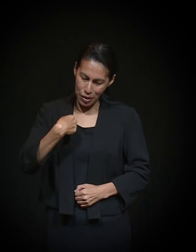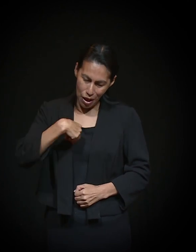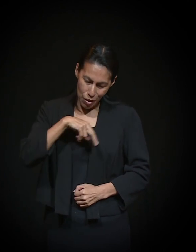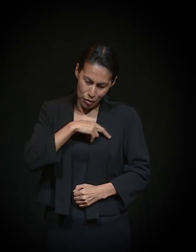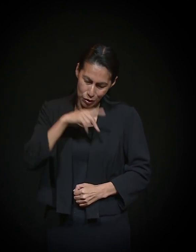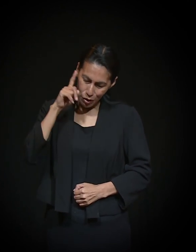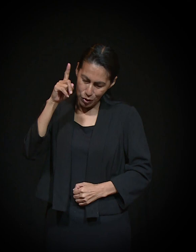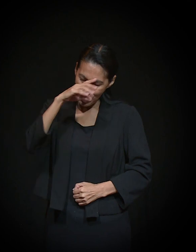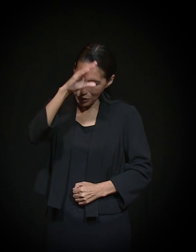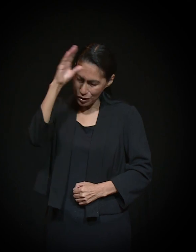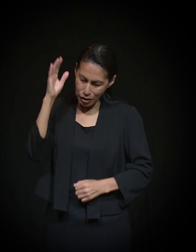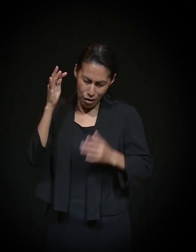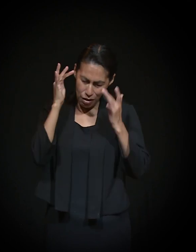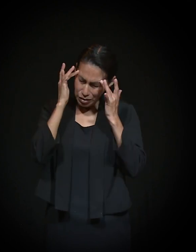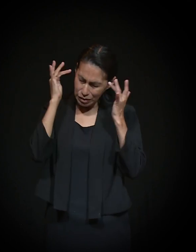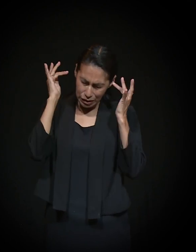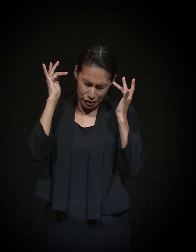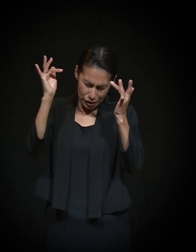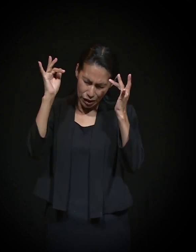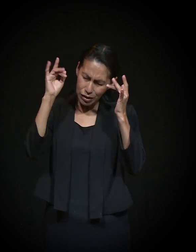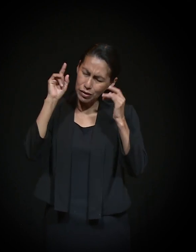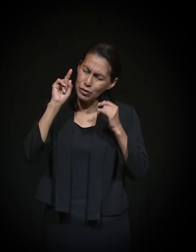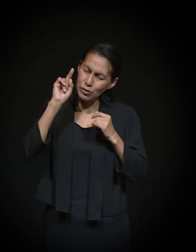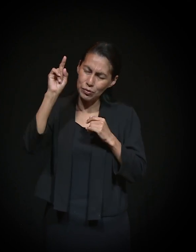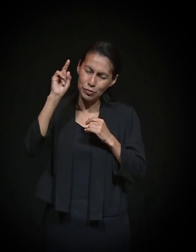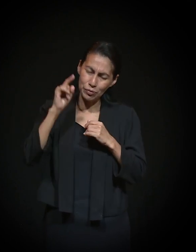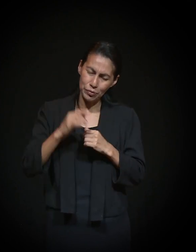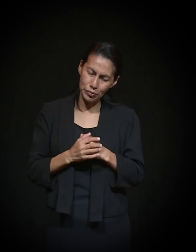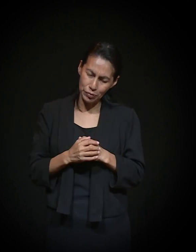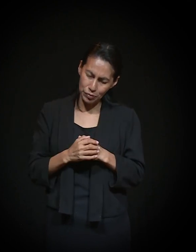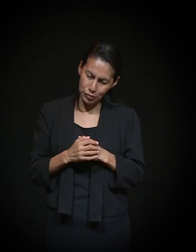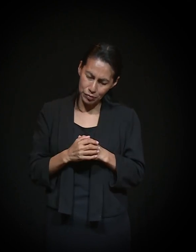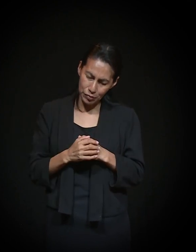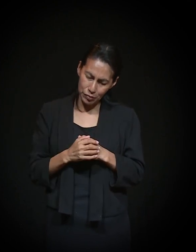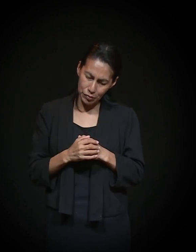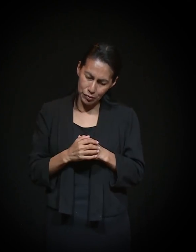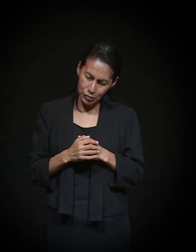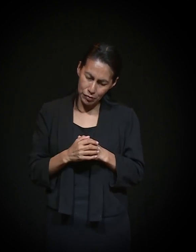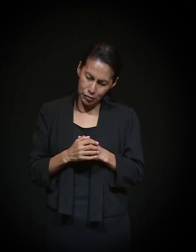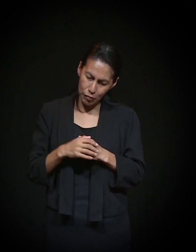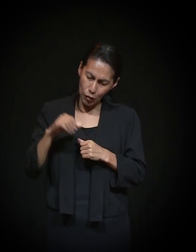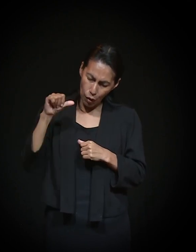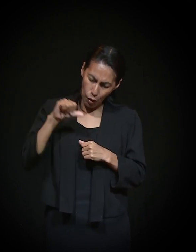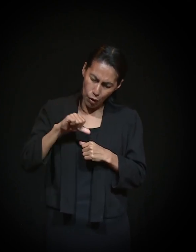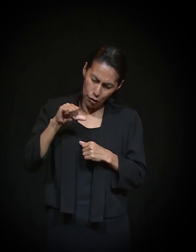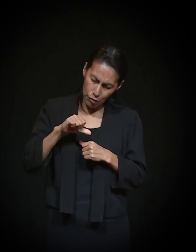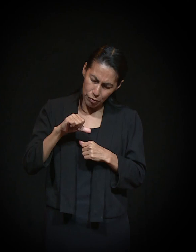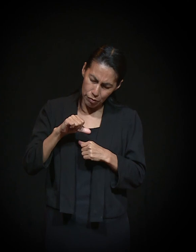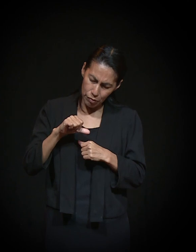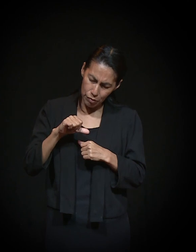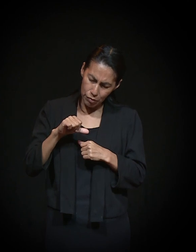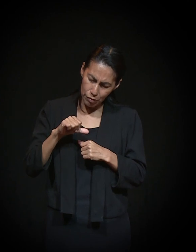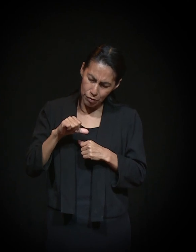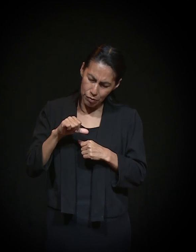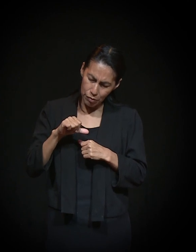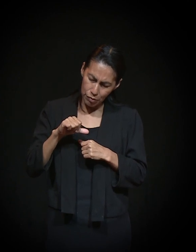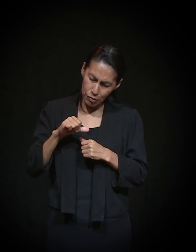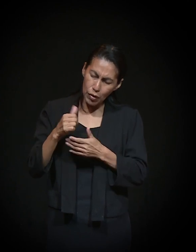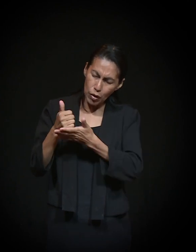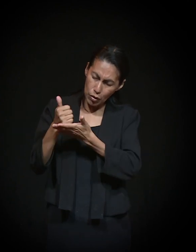Padre nuestro, que estás en el cielo, santificado sea tu nombre. Gracias porque el día de hoy nos